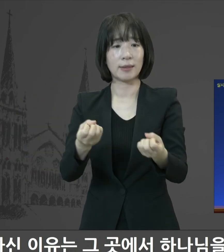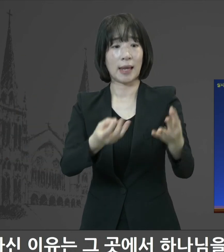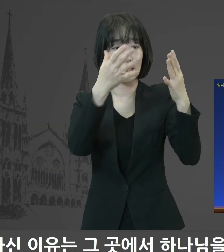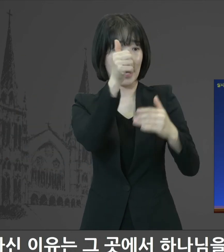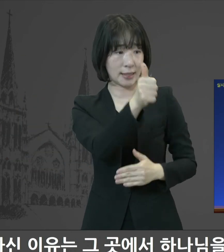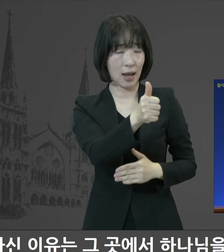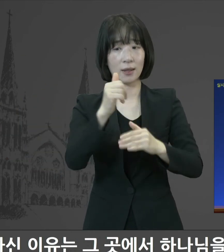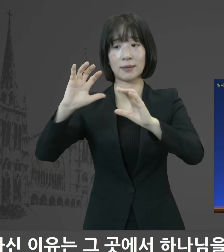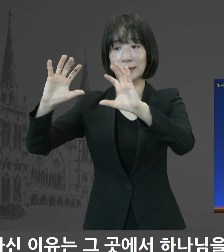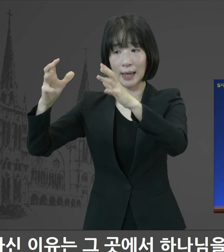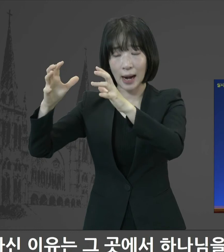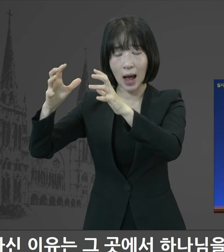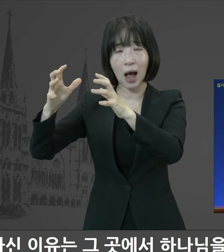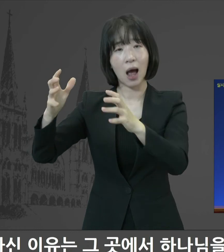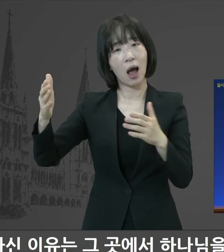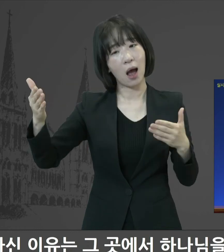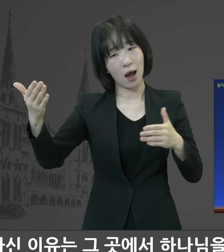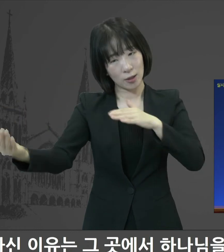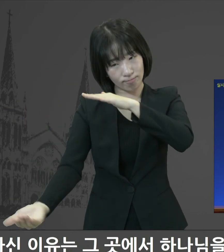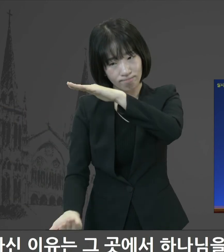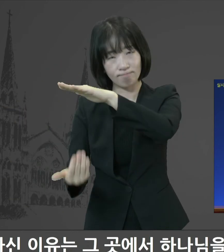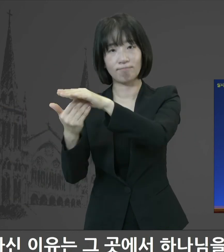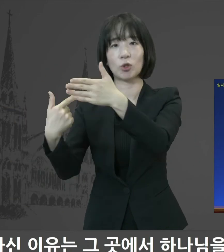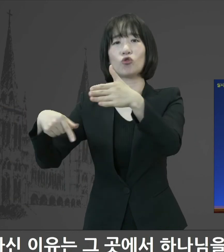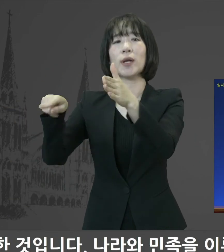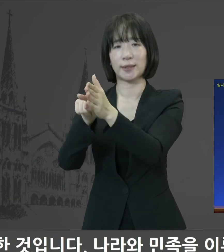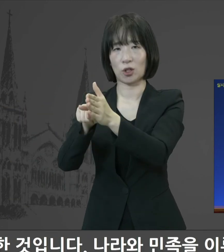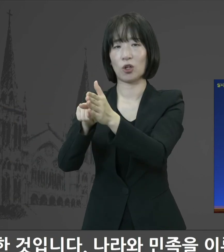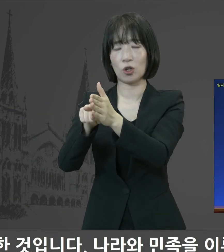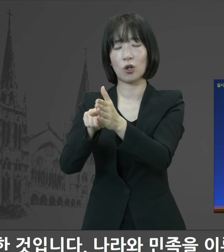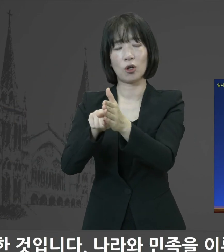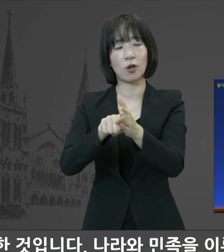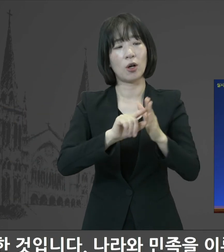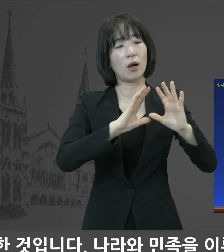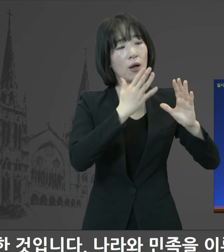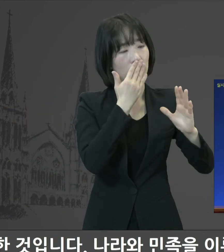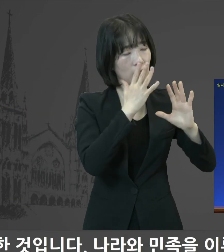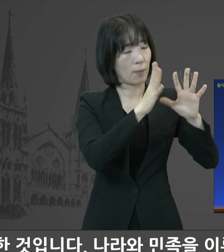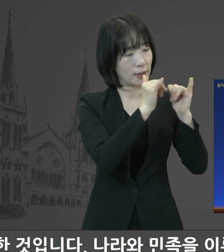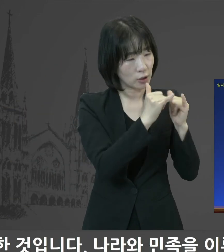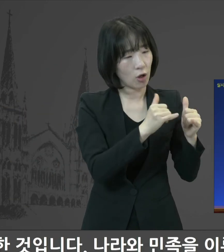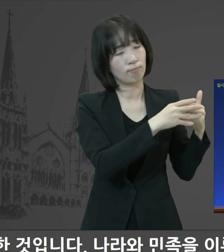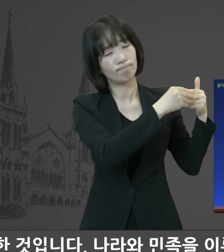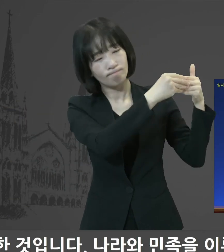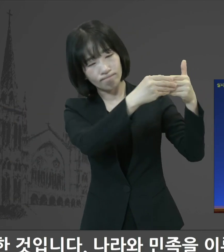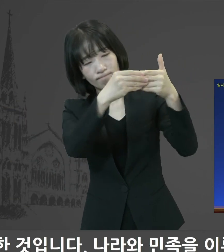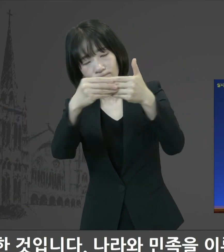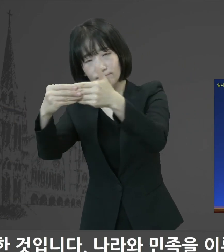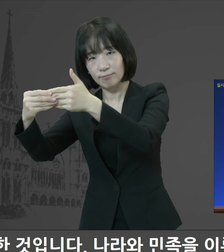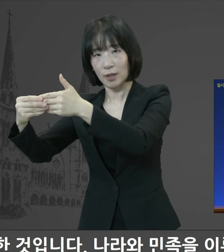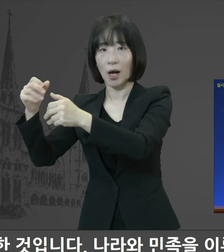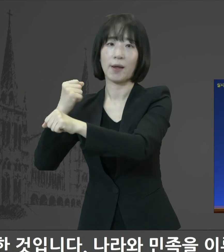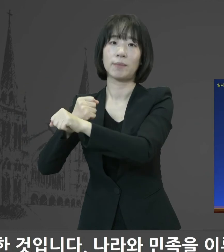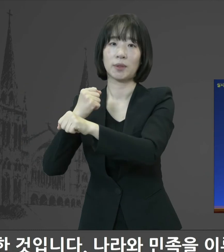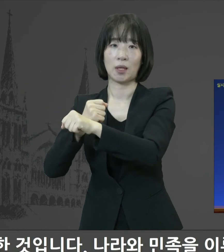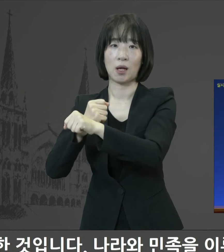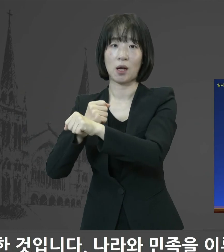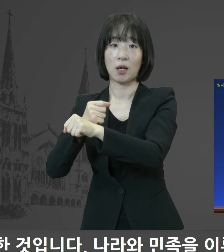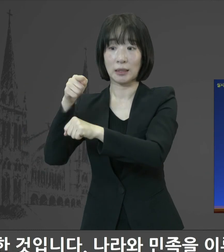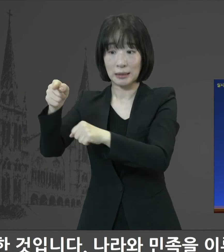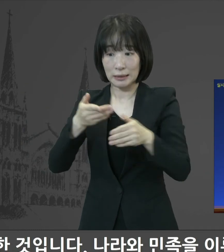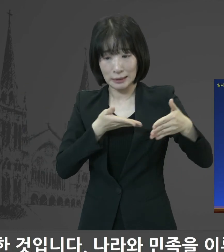나라를 이루시기 위해서 젖과 꿀이 흐르는 땅으로 인도하겠다고 말씀하신 것이죠. 그래서 젖과 꿀이 흐르는 땅으로 들어가는